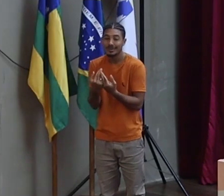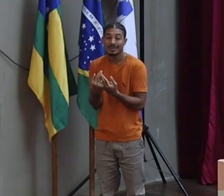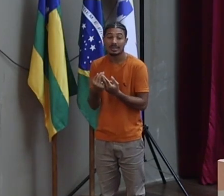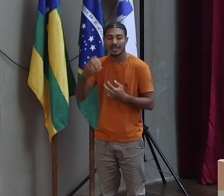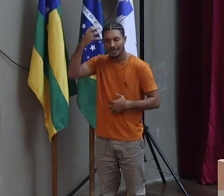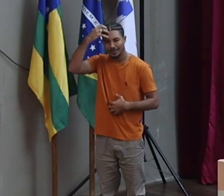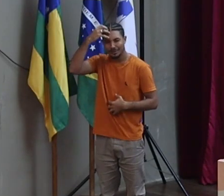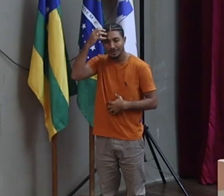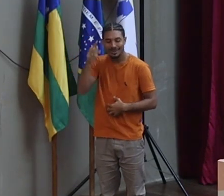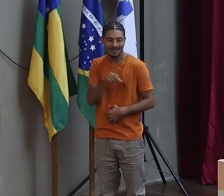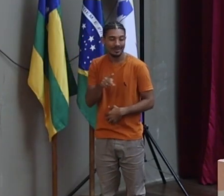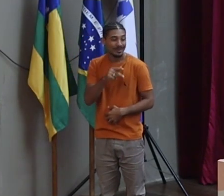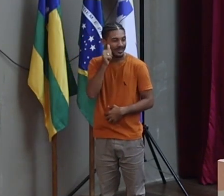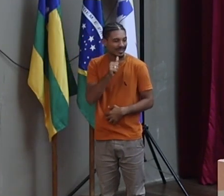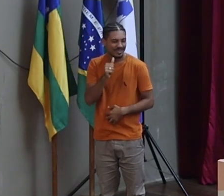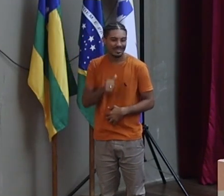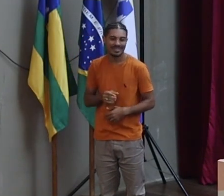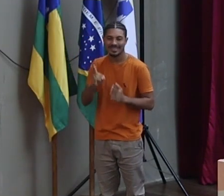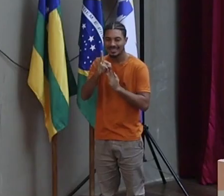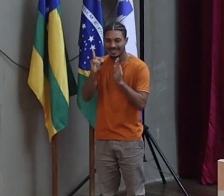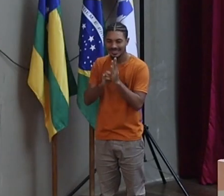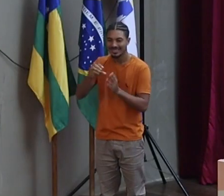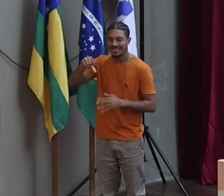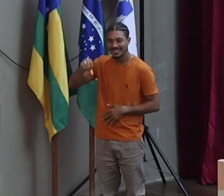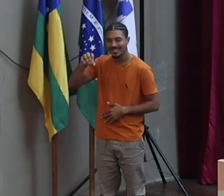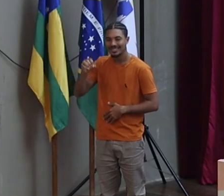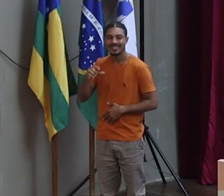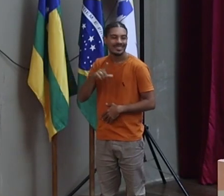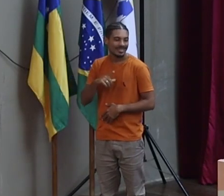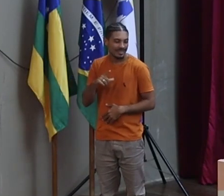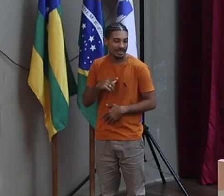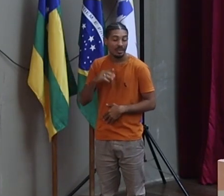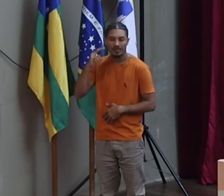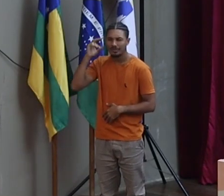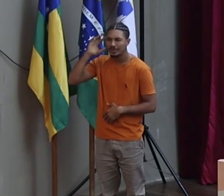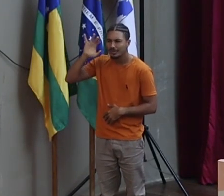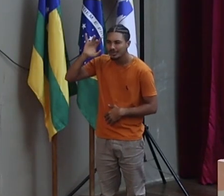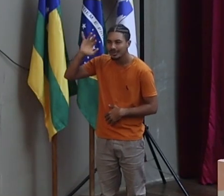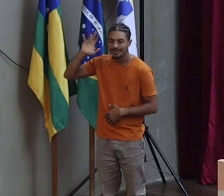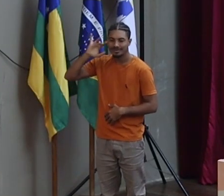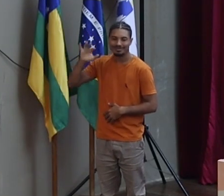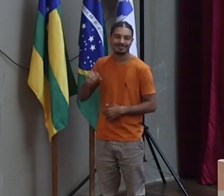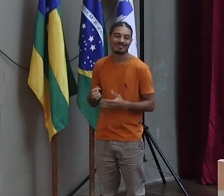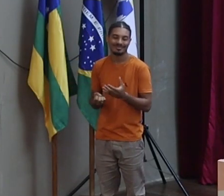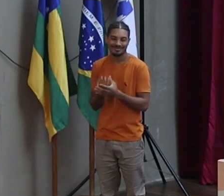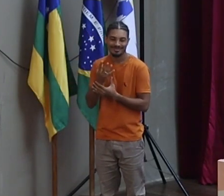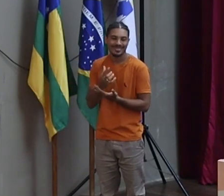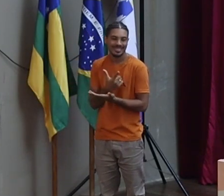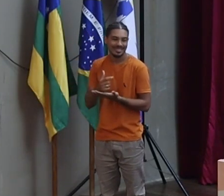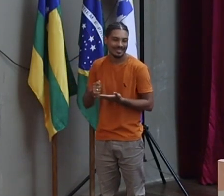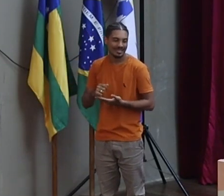professora Marilda Cavalcante, que na década de 90 teve esse sonho, né, de pensar uma associação,